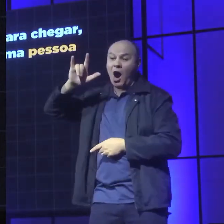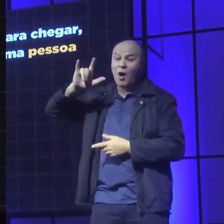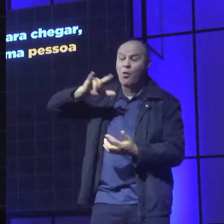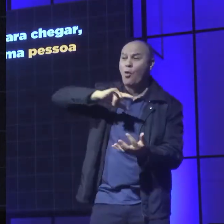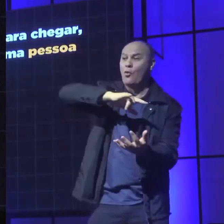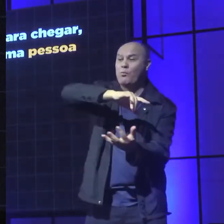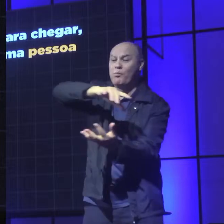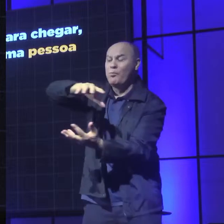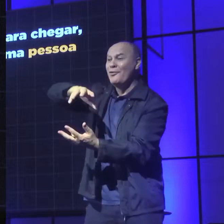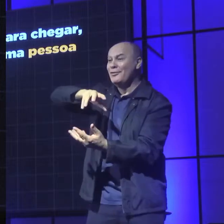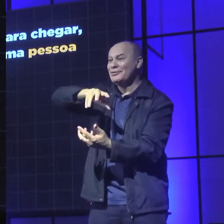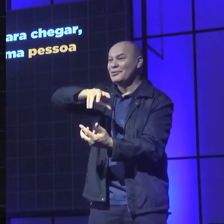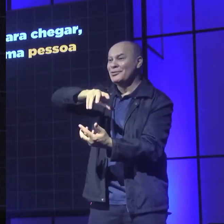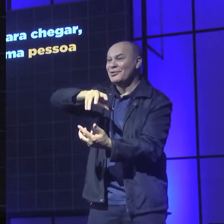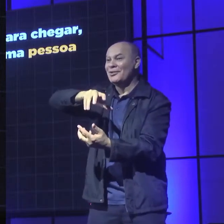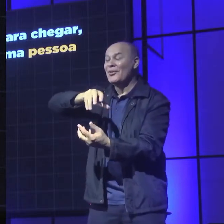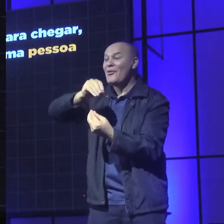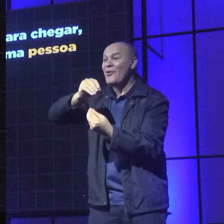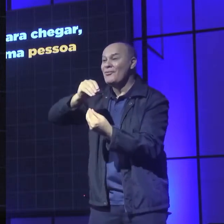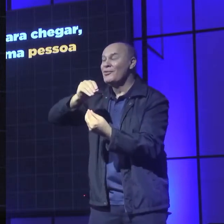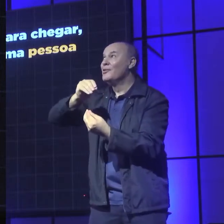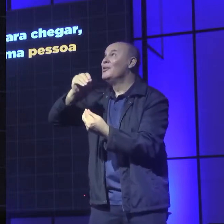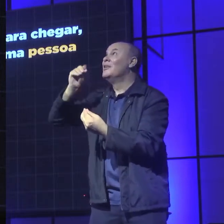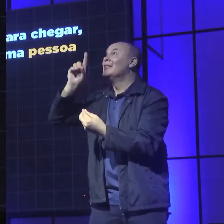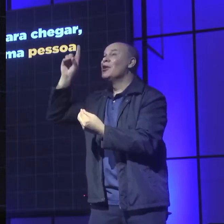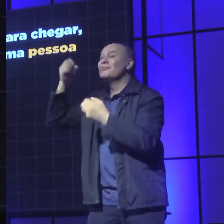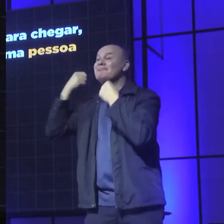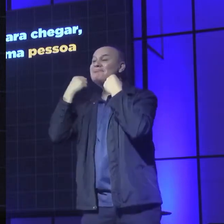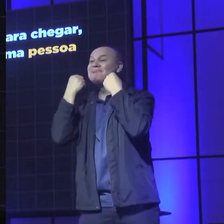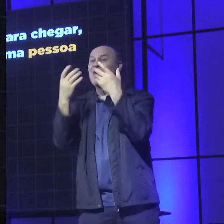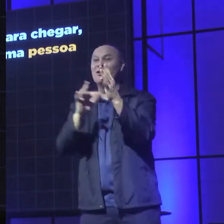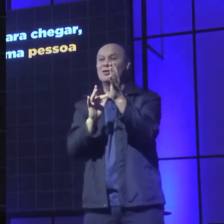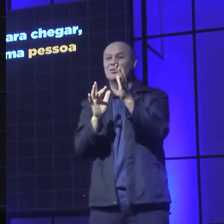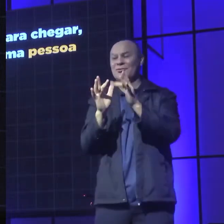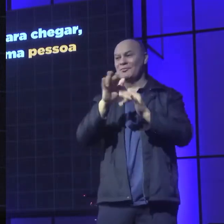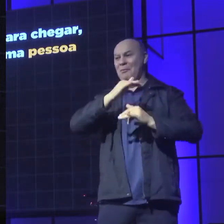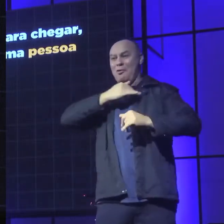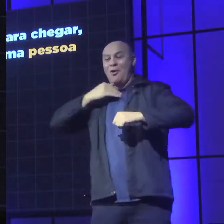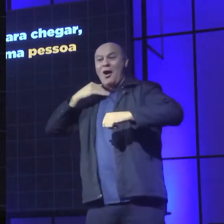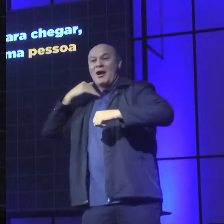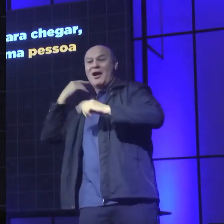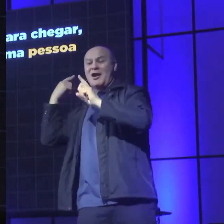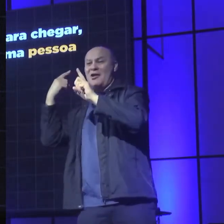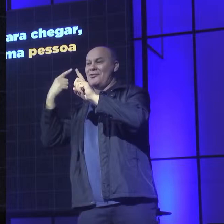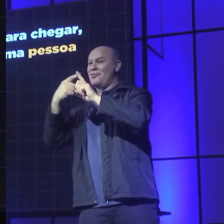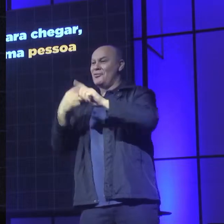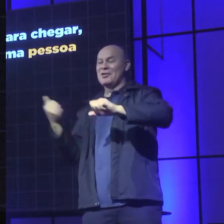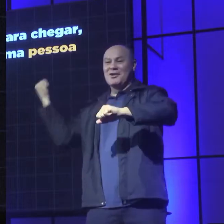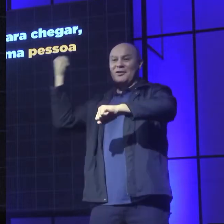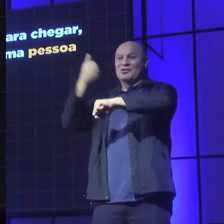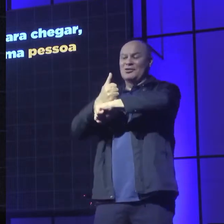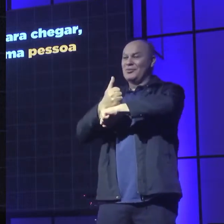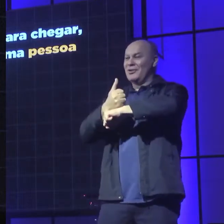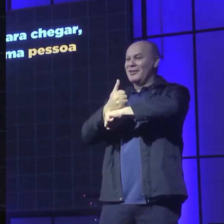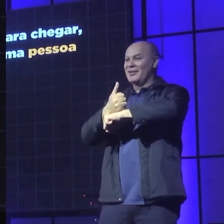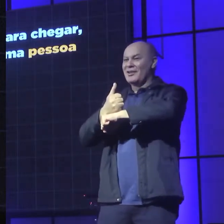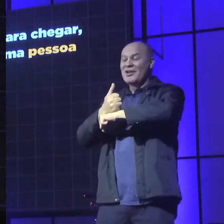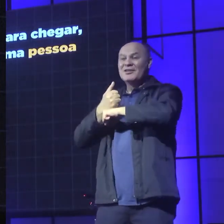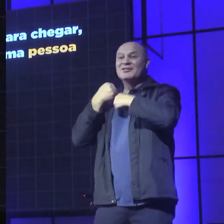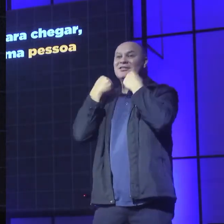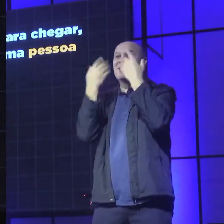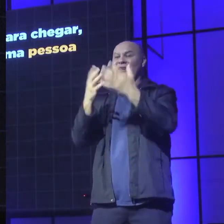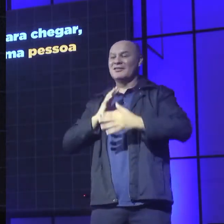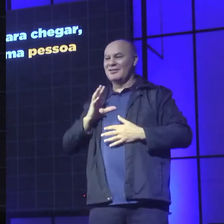nele, e porque eu descobri que ele é verdade, eu sei que eu não vou perecer, mas eu terei a vida